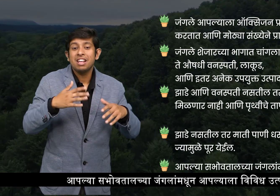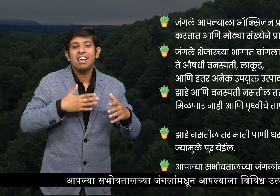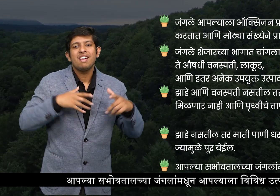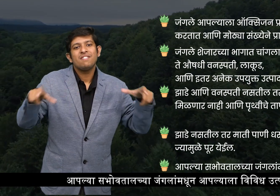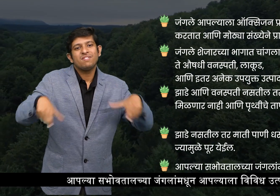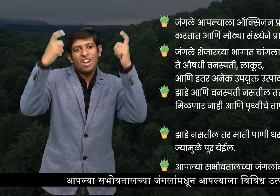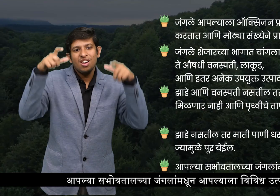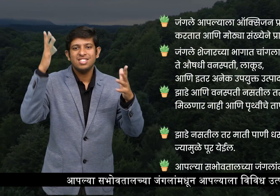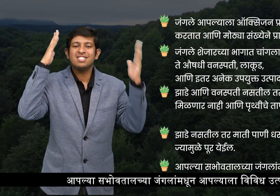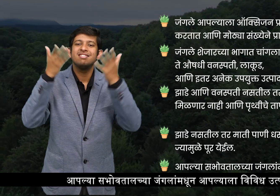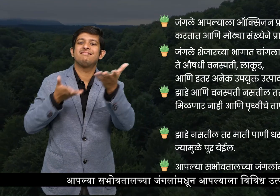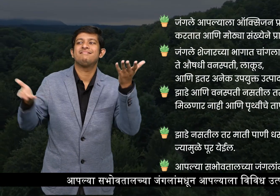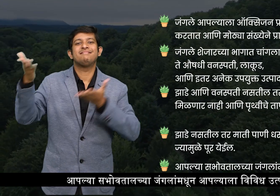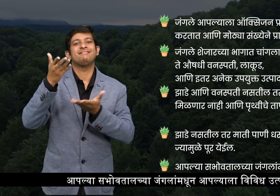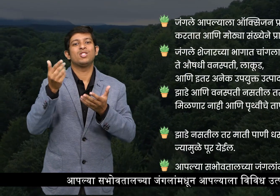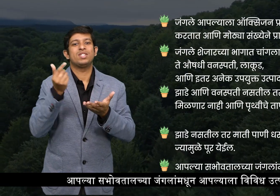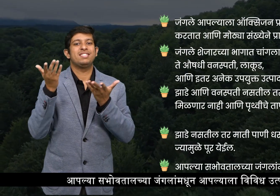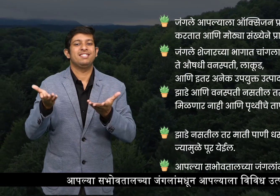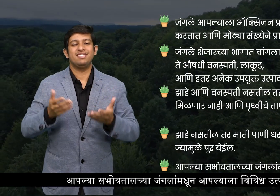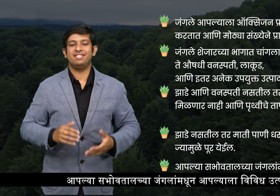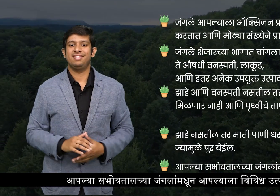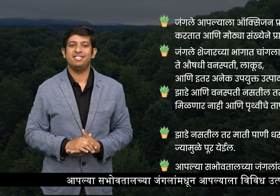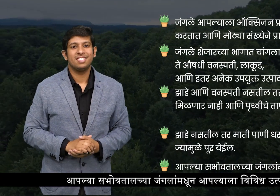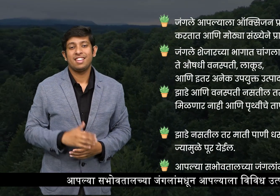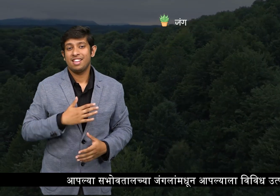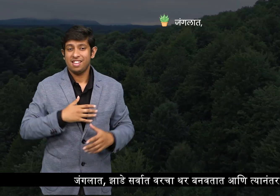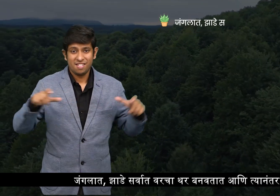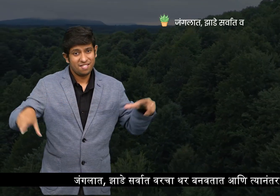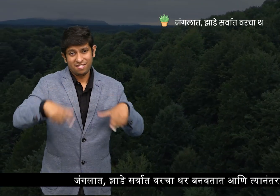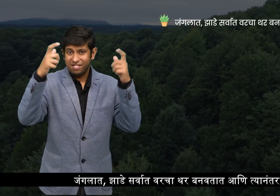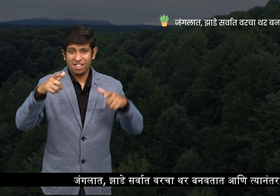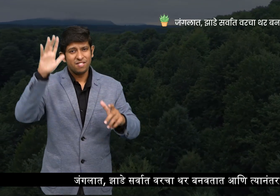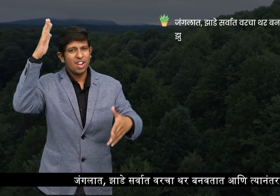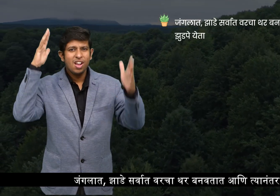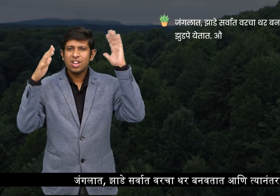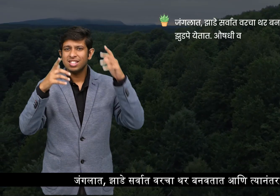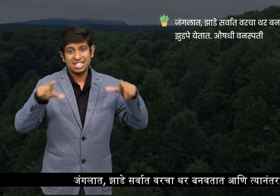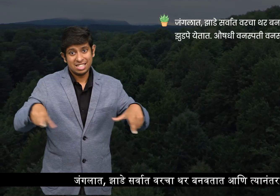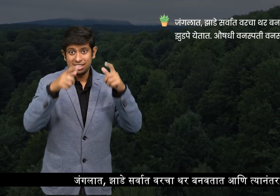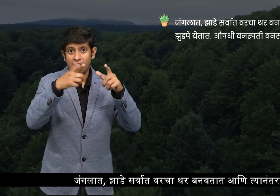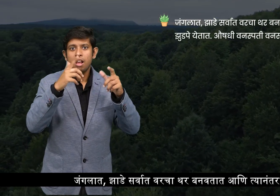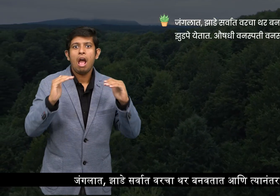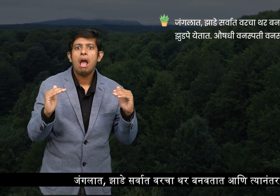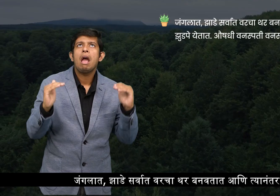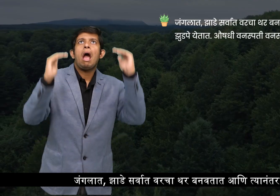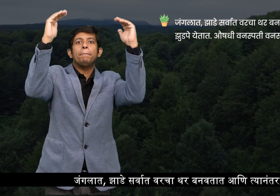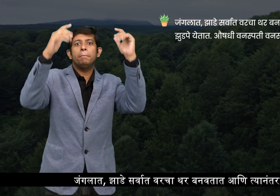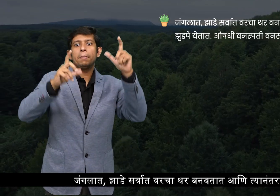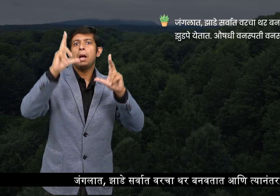सभोवतालच्या जंगलामधून आपल्याला विविध उत्पादने मिळतात. सहावा, जंगलात झाडे सर्वात वरचा थर